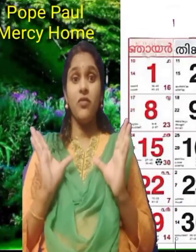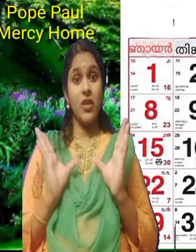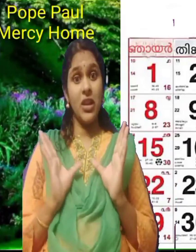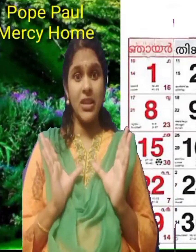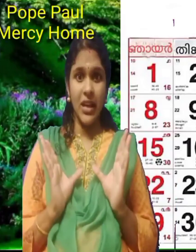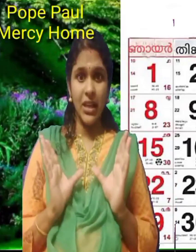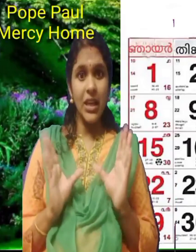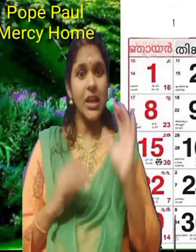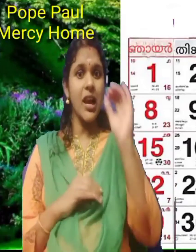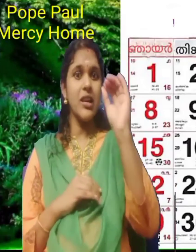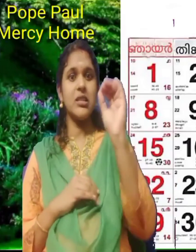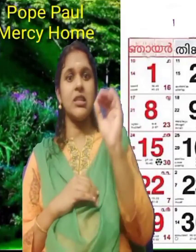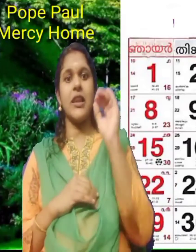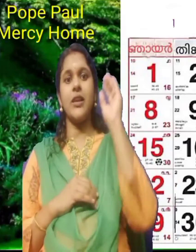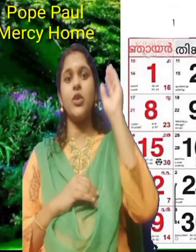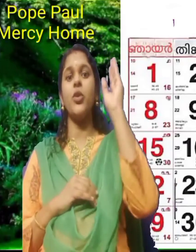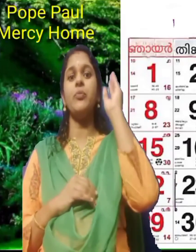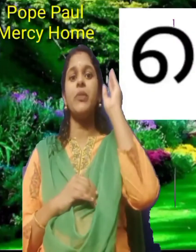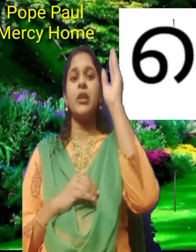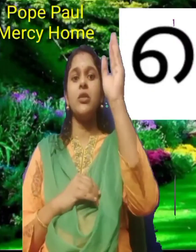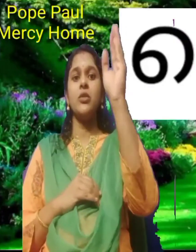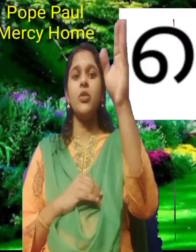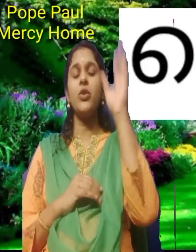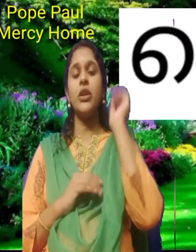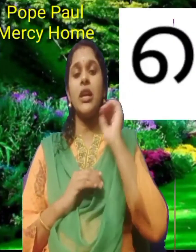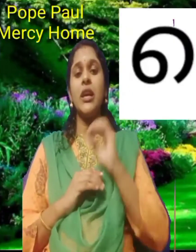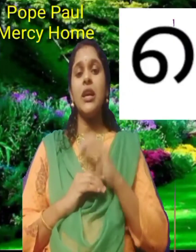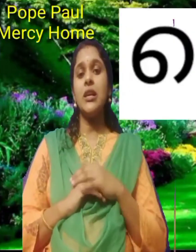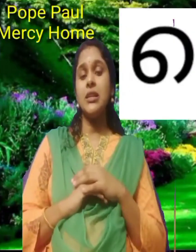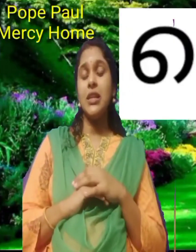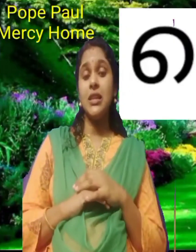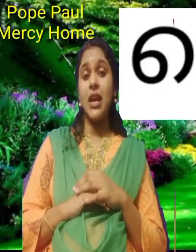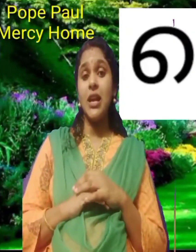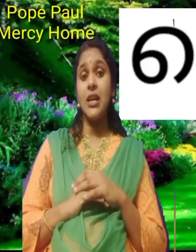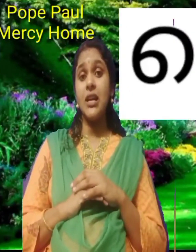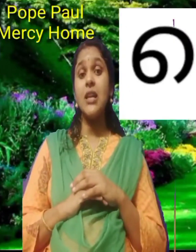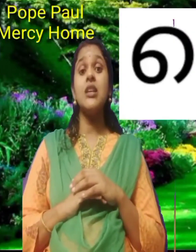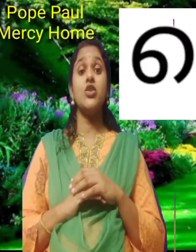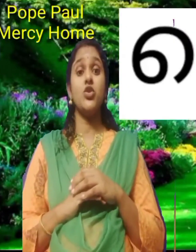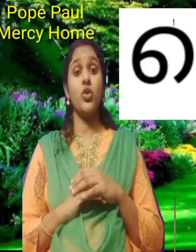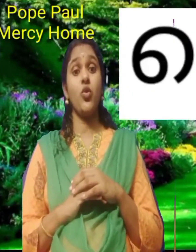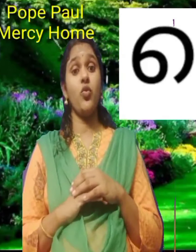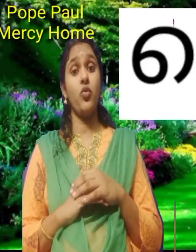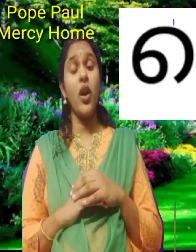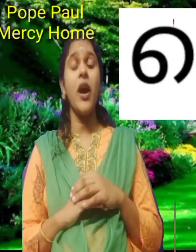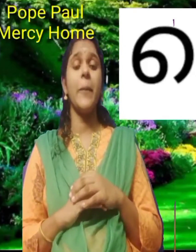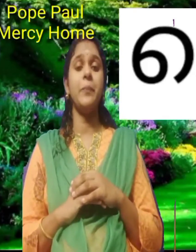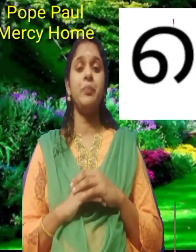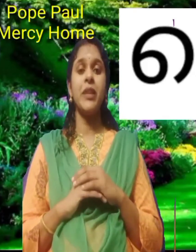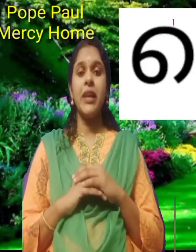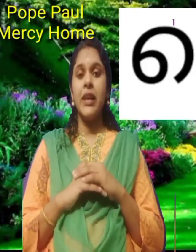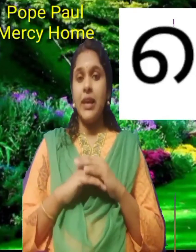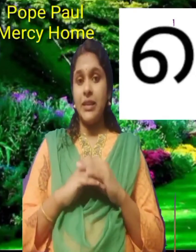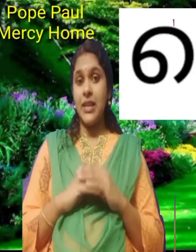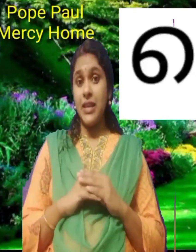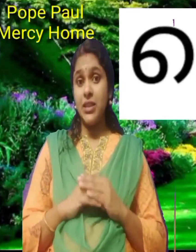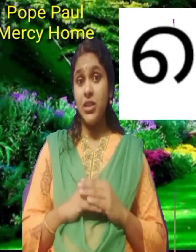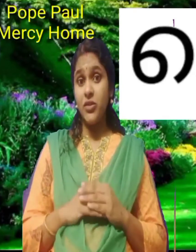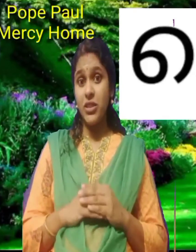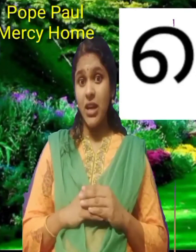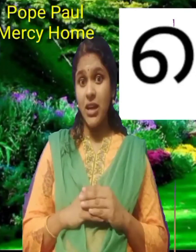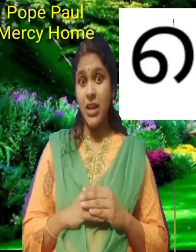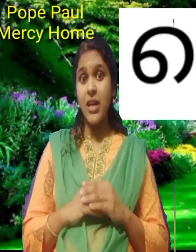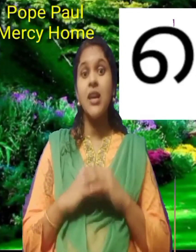കൂടി വലുതാക്കി കാണിച്ചു തരാട്ടോ. നോക്കിയേ, ഇതെന്താണ്? ചൊവ്വ. ഇത്